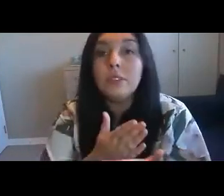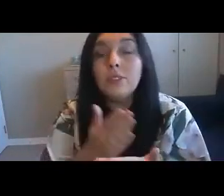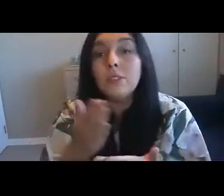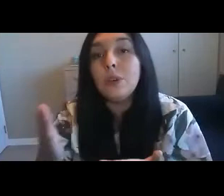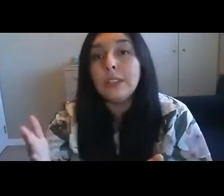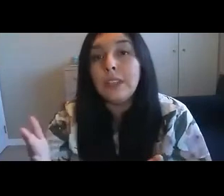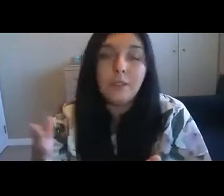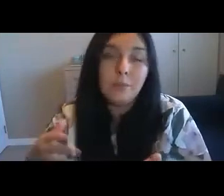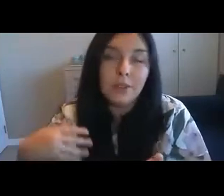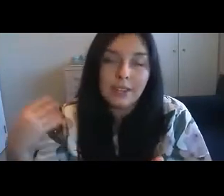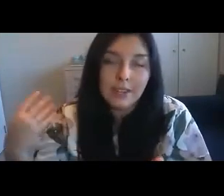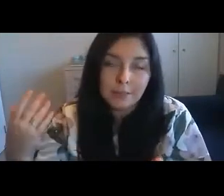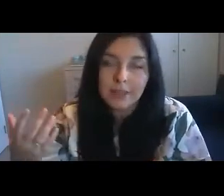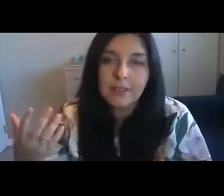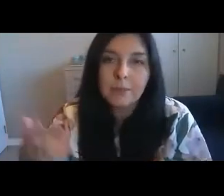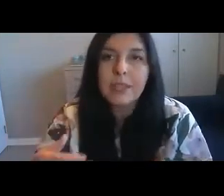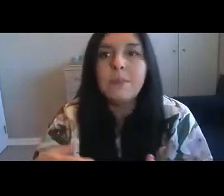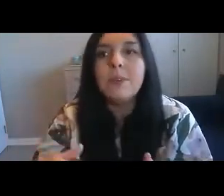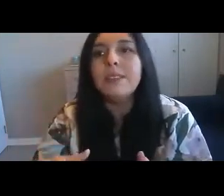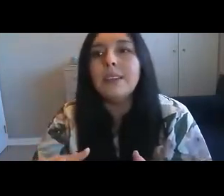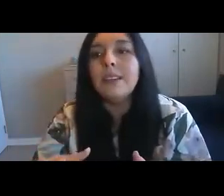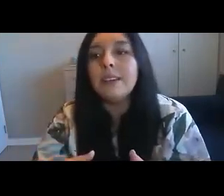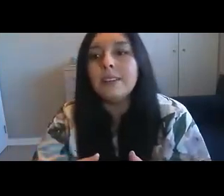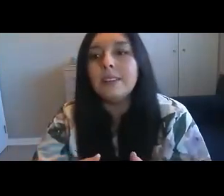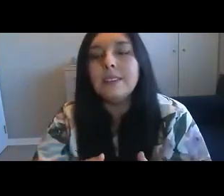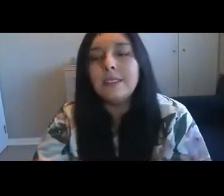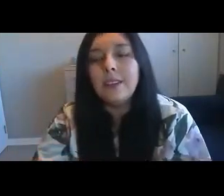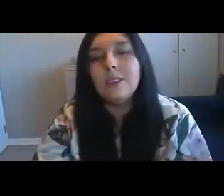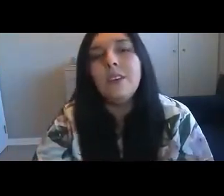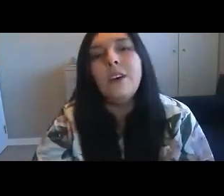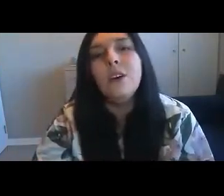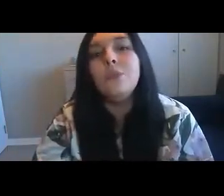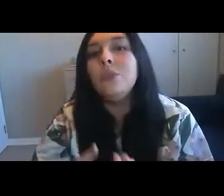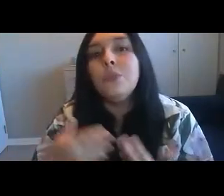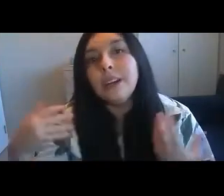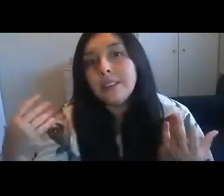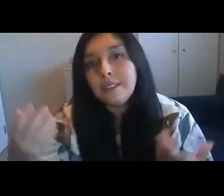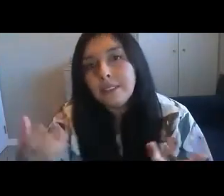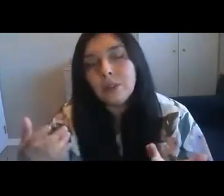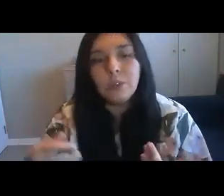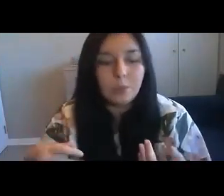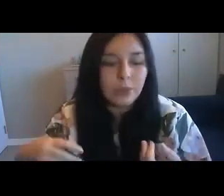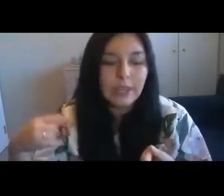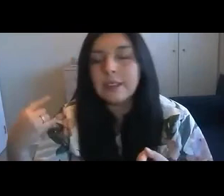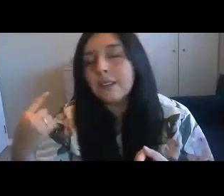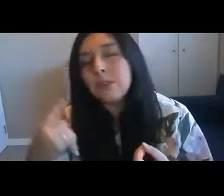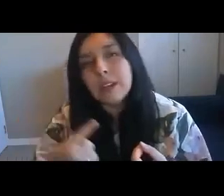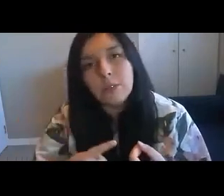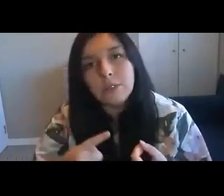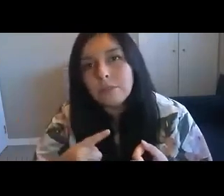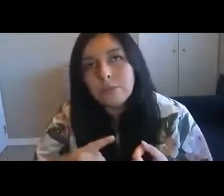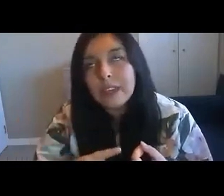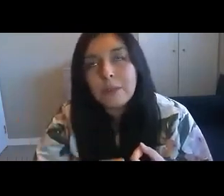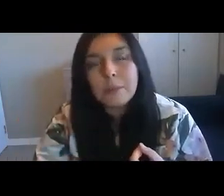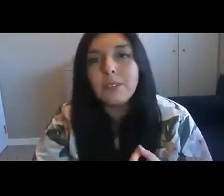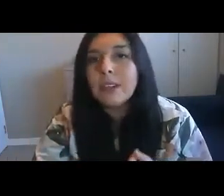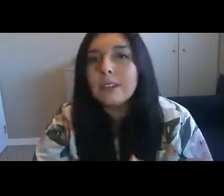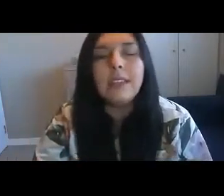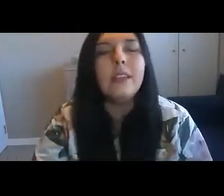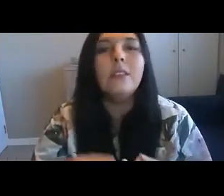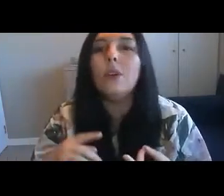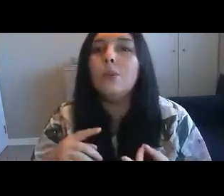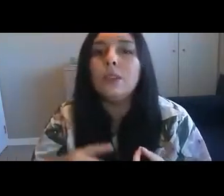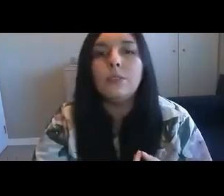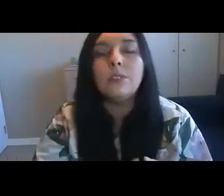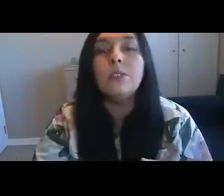en el proceso educativo, porque lamentablemente tenemos que ser sinceros, uno nunca sabe cuándo puede haber pasado un